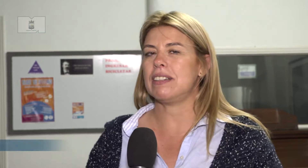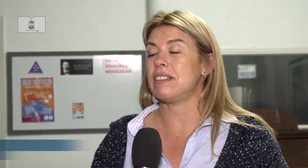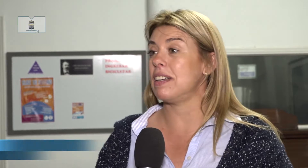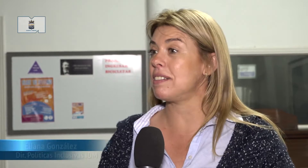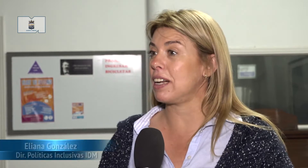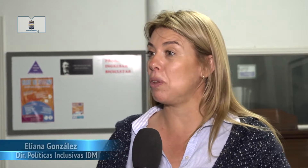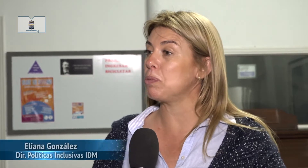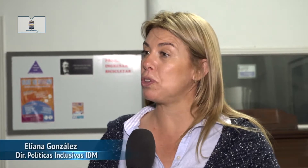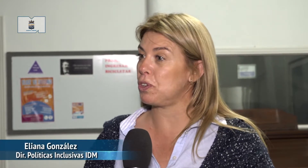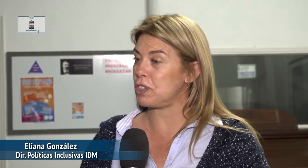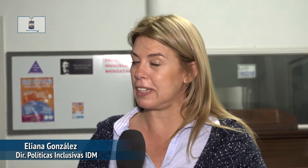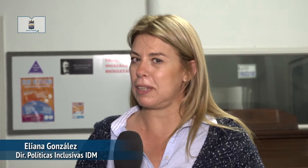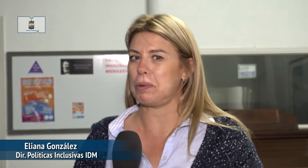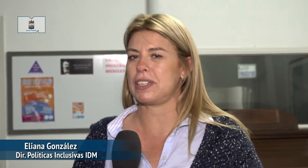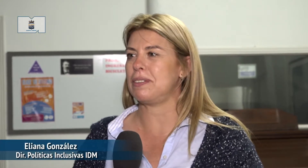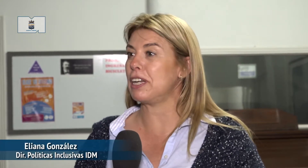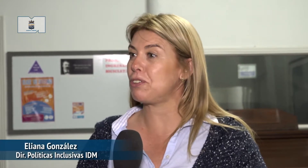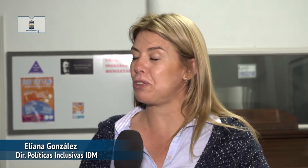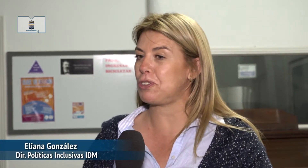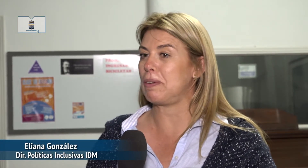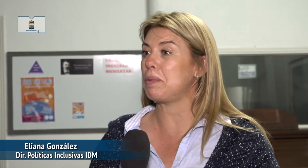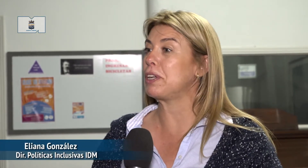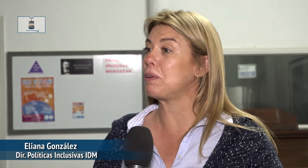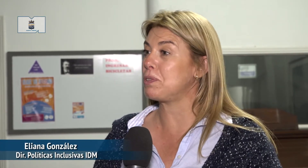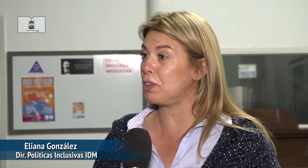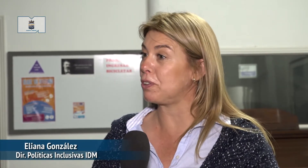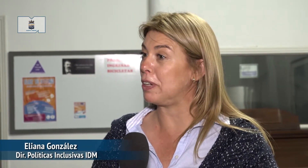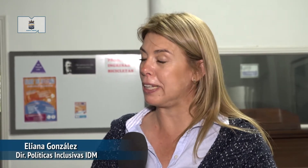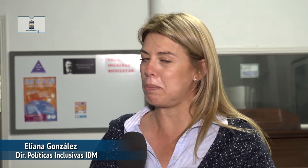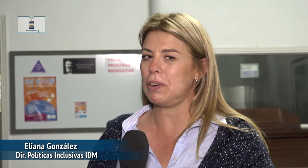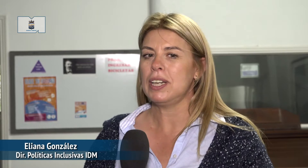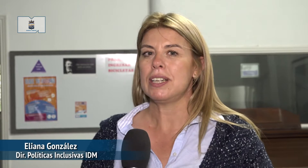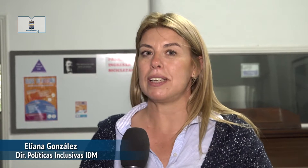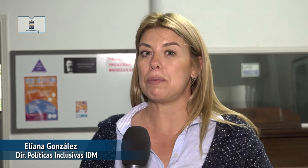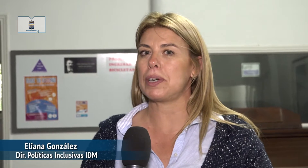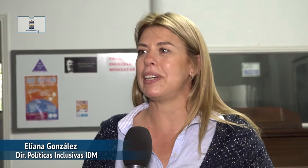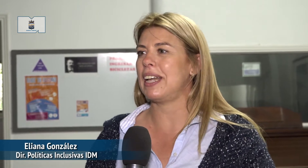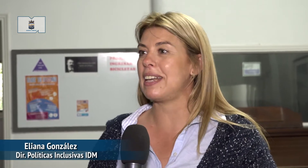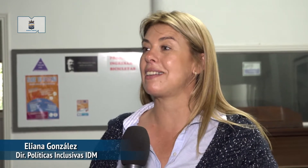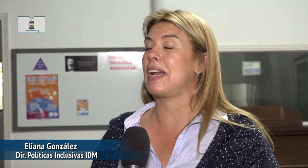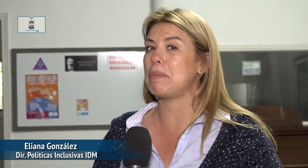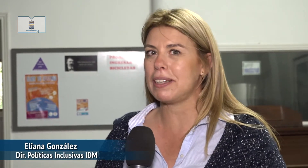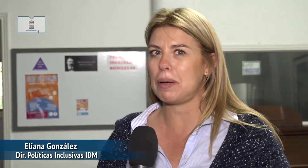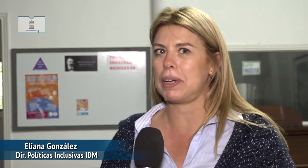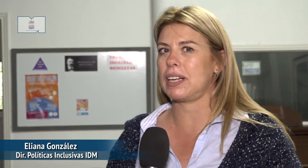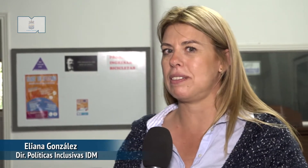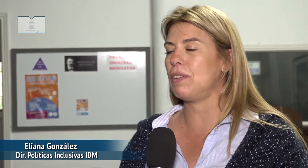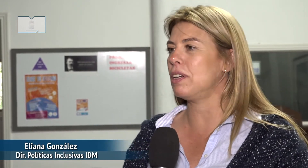se han acercado muchos docentes, porque si bien nosotros hablamos de inclusión todo el tiempo, tenemos que brindar las herramientas para que esa